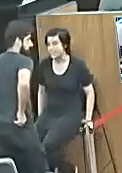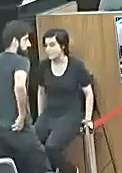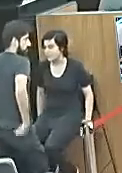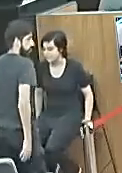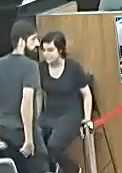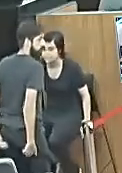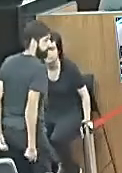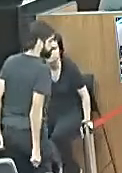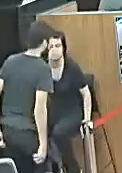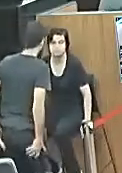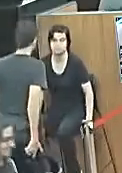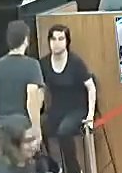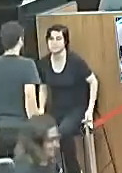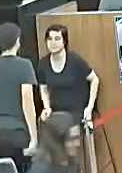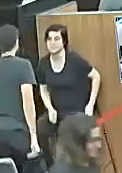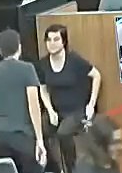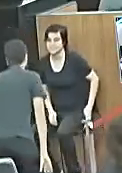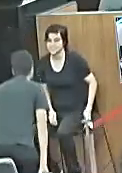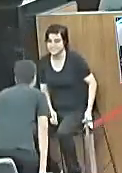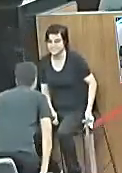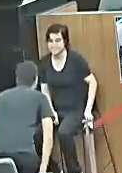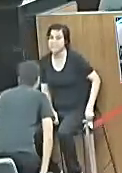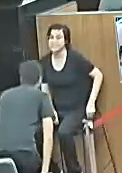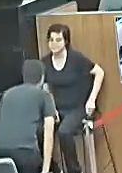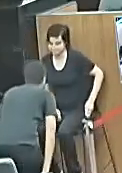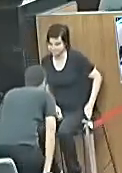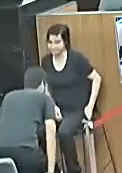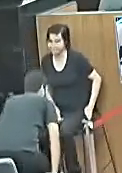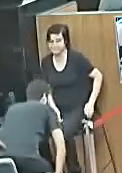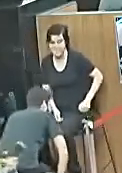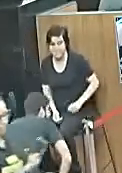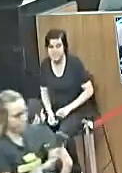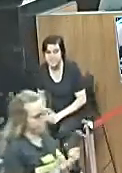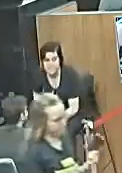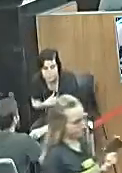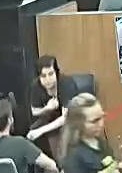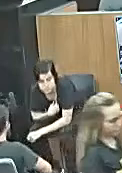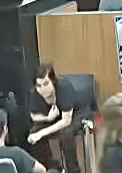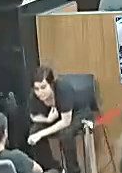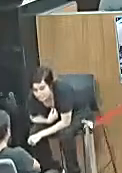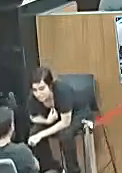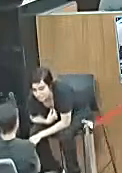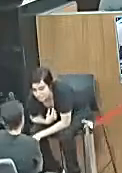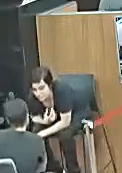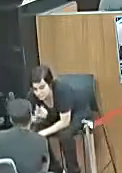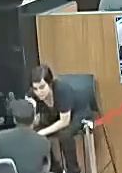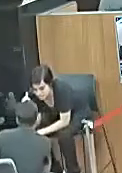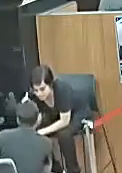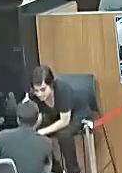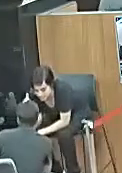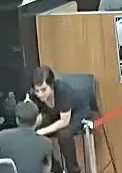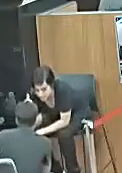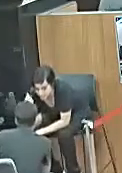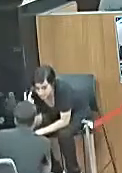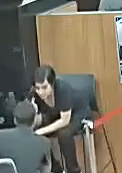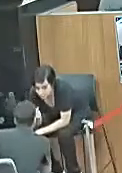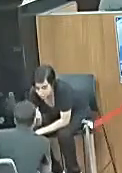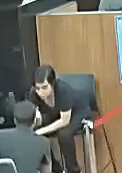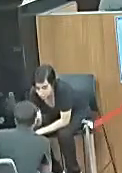simões ferreira relatora do grupo de trabalho de segurança pública sistema socioeducativo e prisional